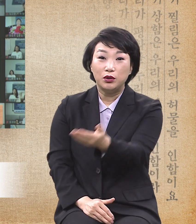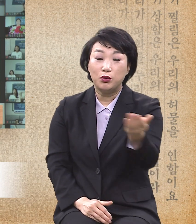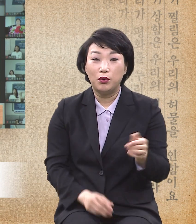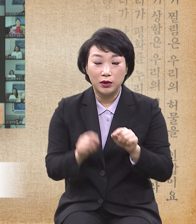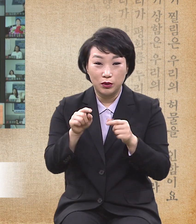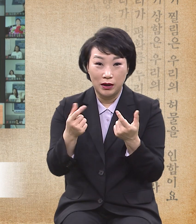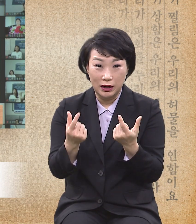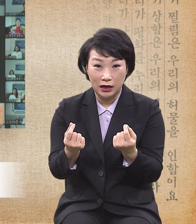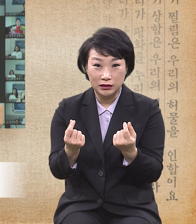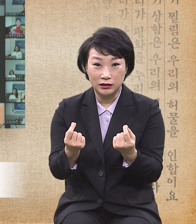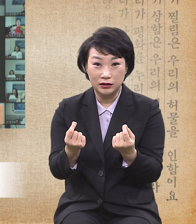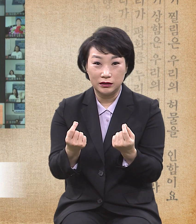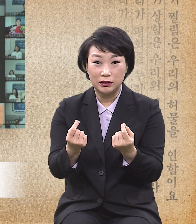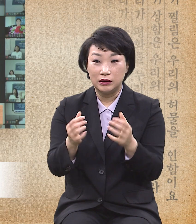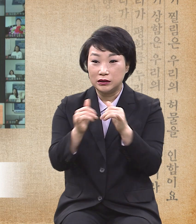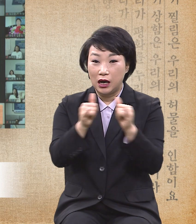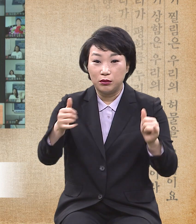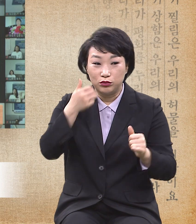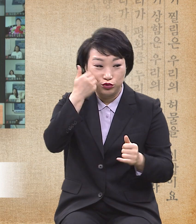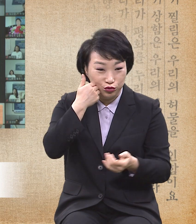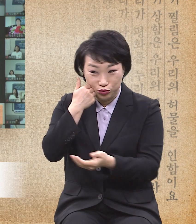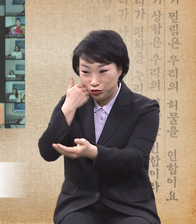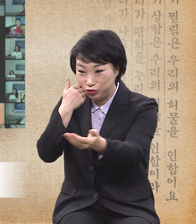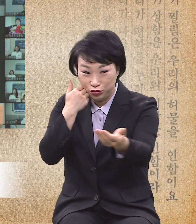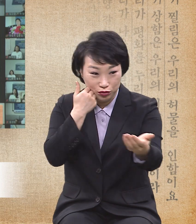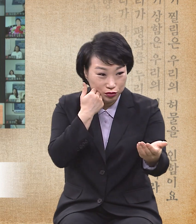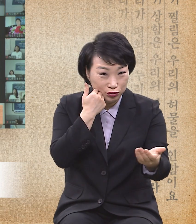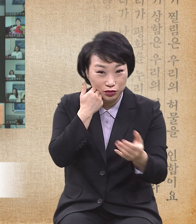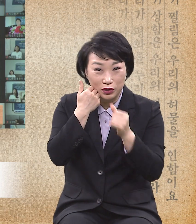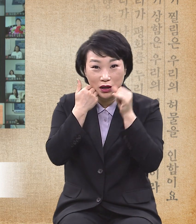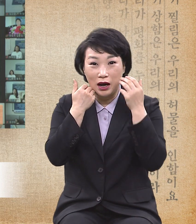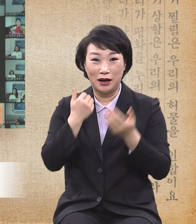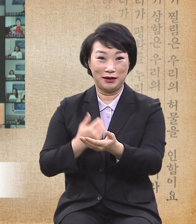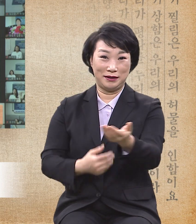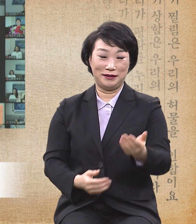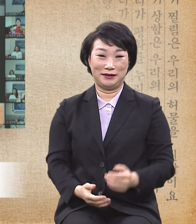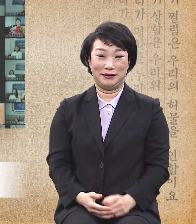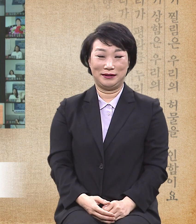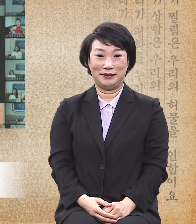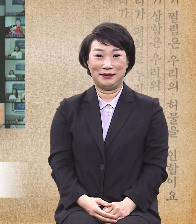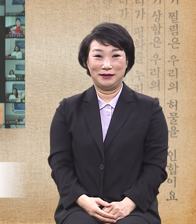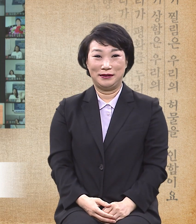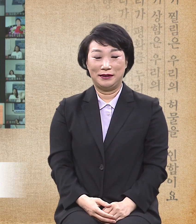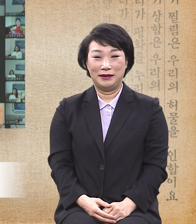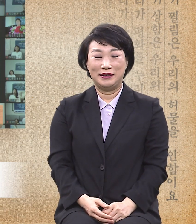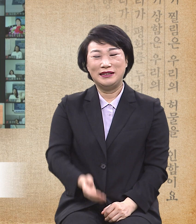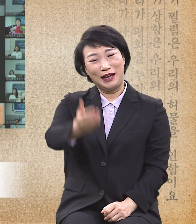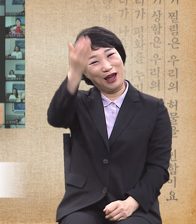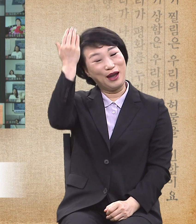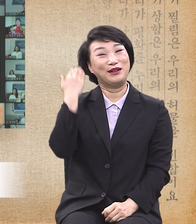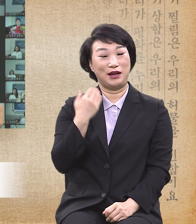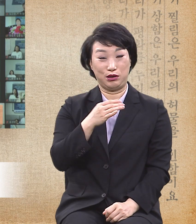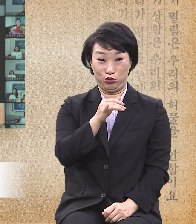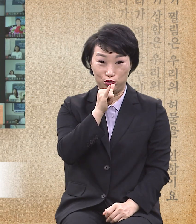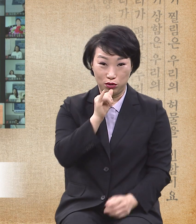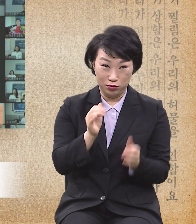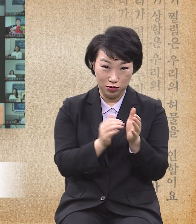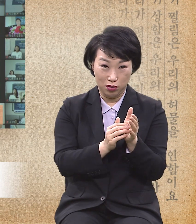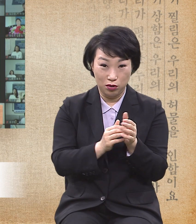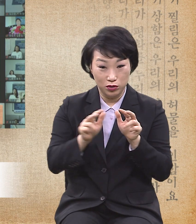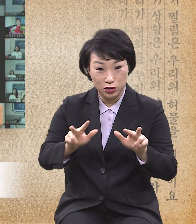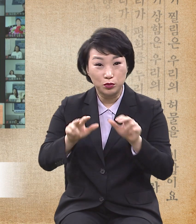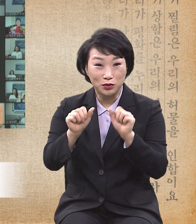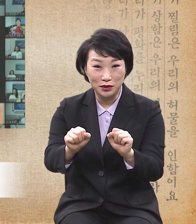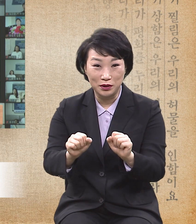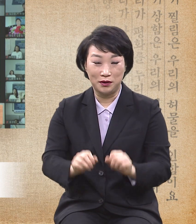그런 사람들이 어디 있어요? 응? 예, 옛날에는 있었어요.